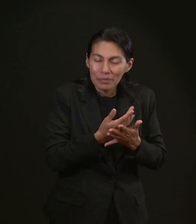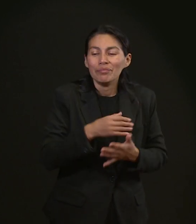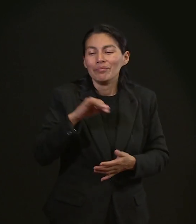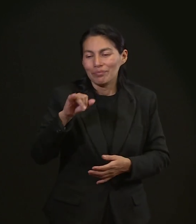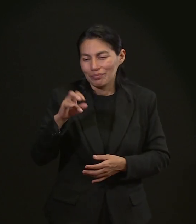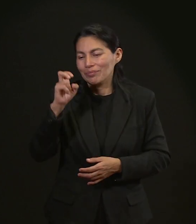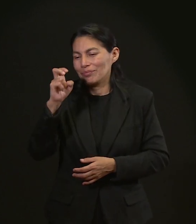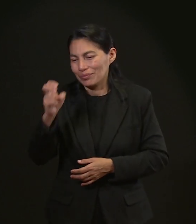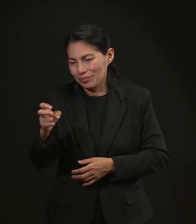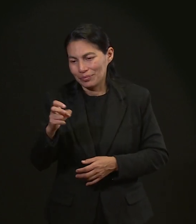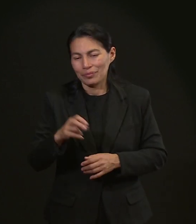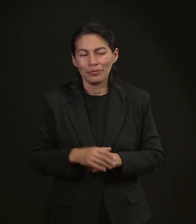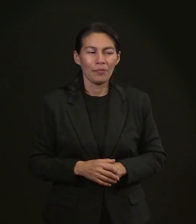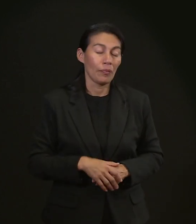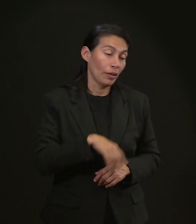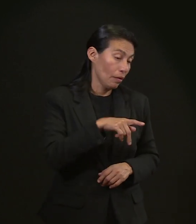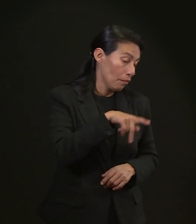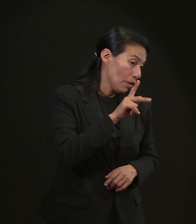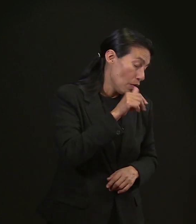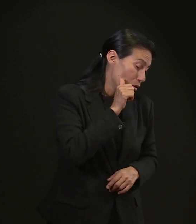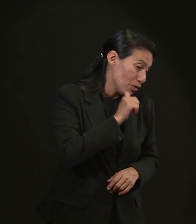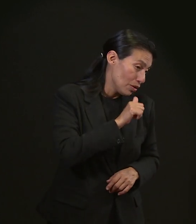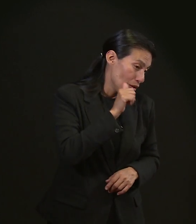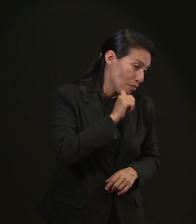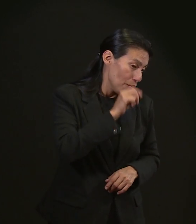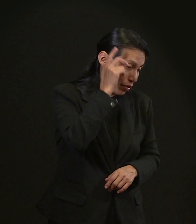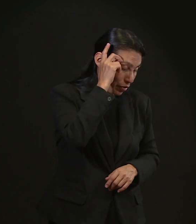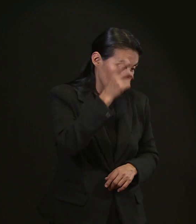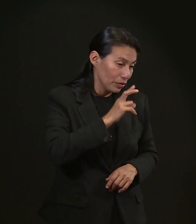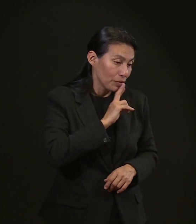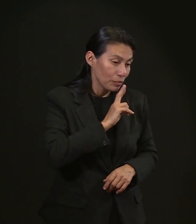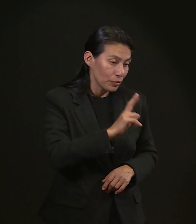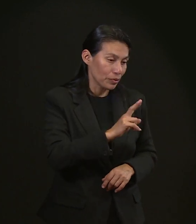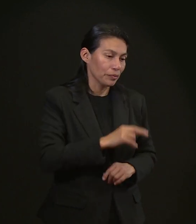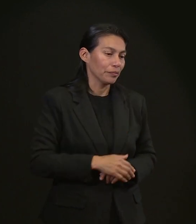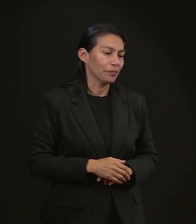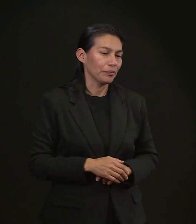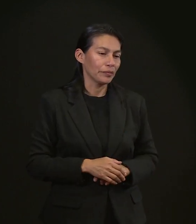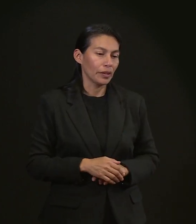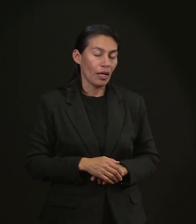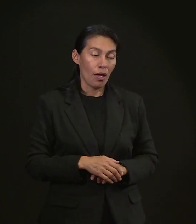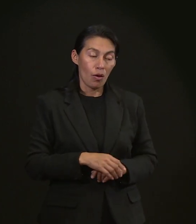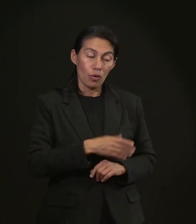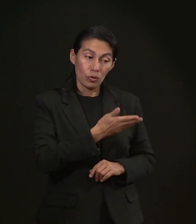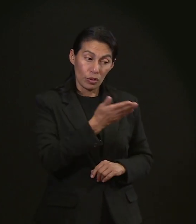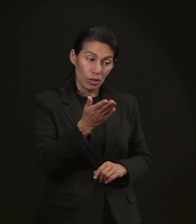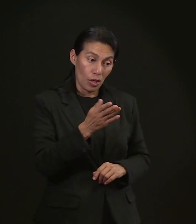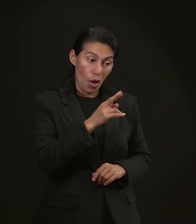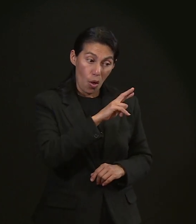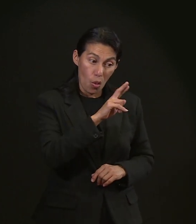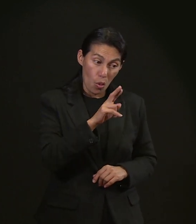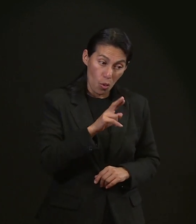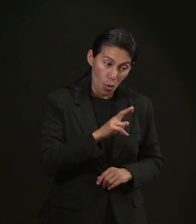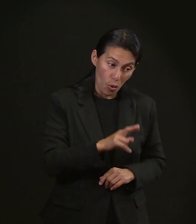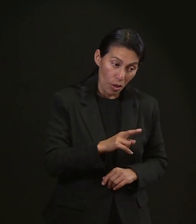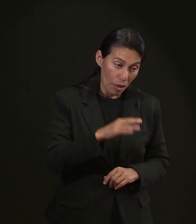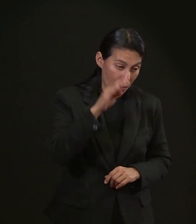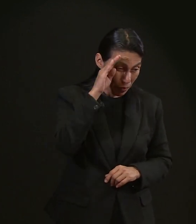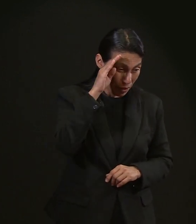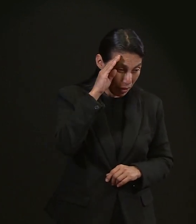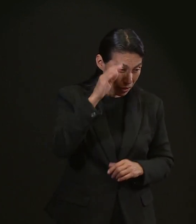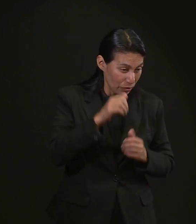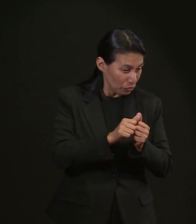muerte exactamente pero siempre hay algo cierto y ximo nunca te dejará nunca te